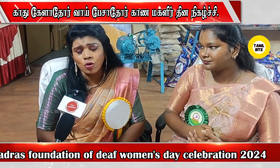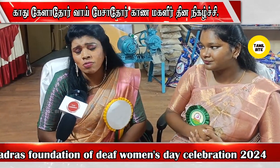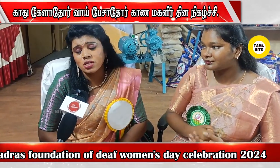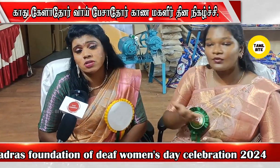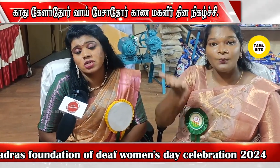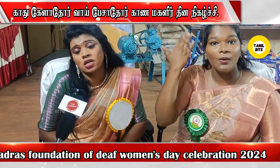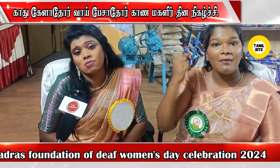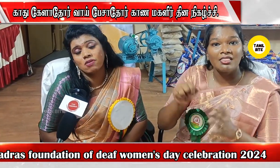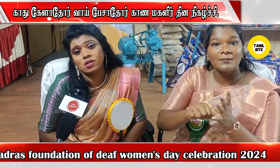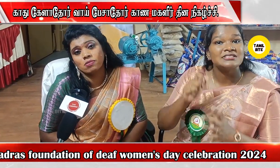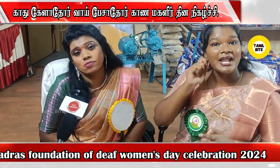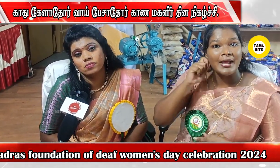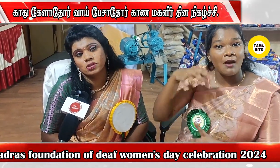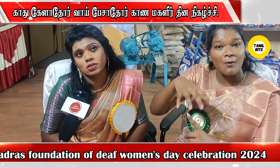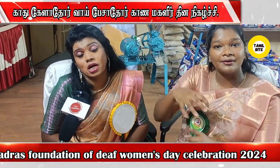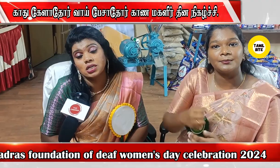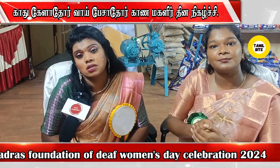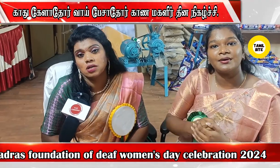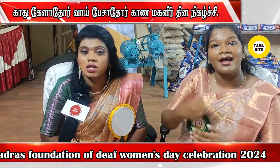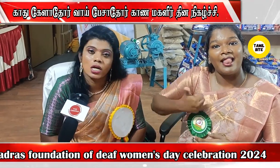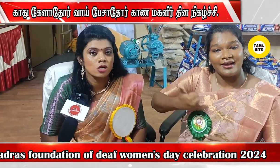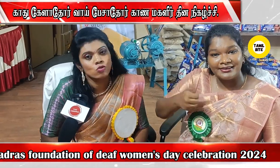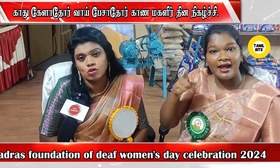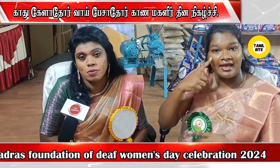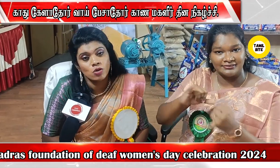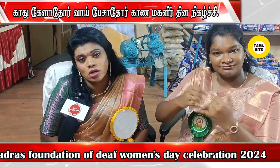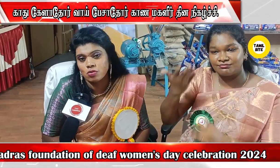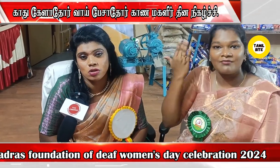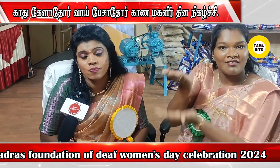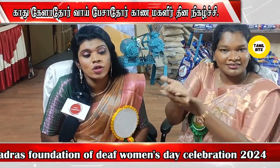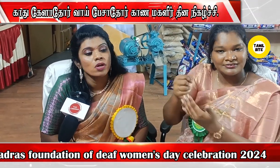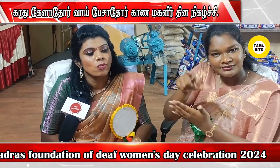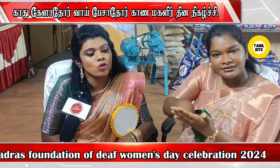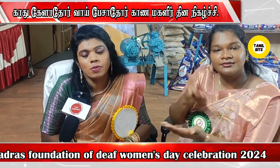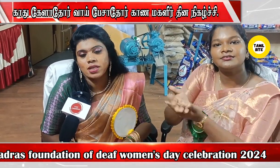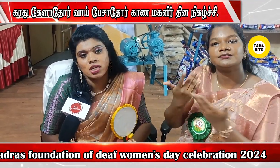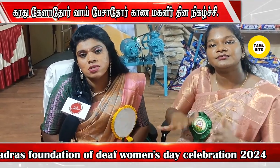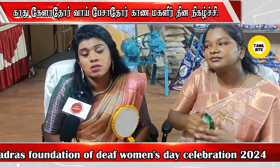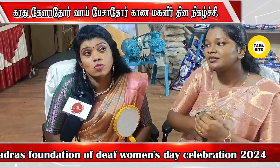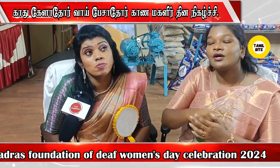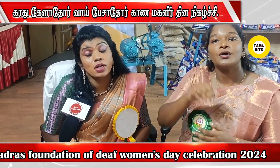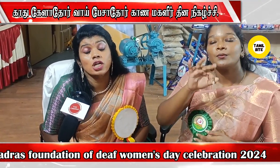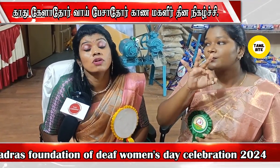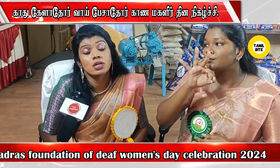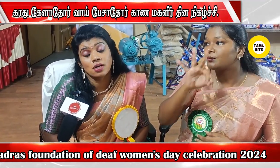Puan mata anda cendai mata, kalender plus kerja guru tu, manusia kerja guru tu, nul per tajam, nul per taliwan bicara